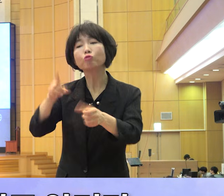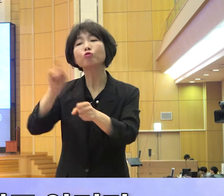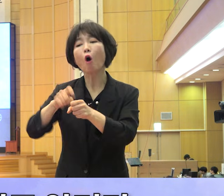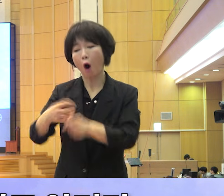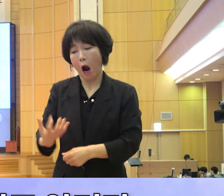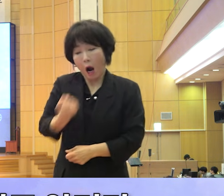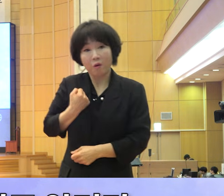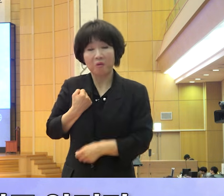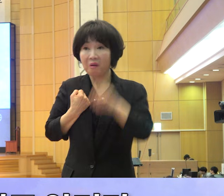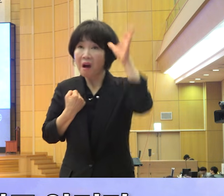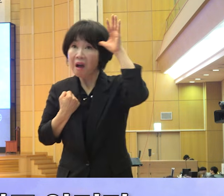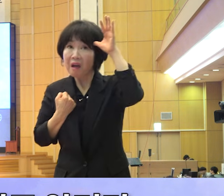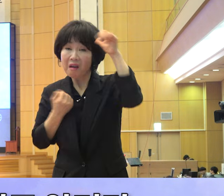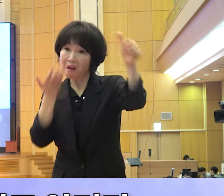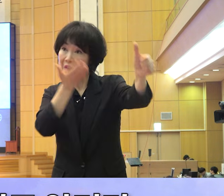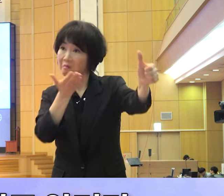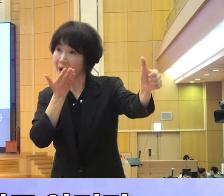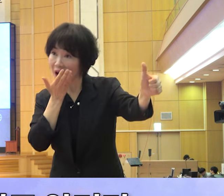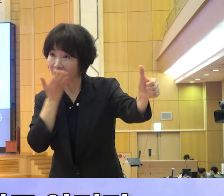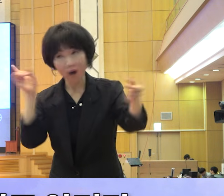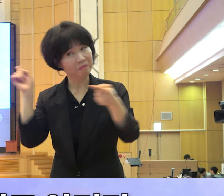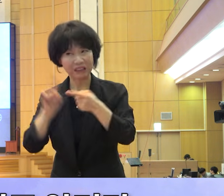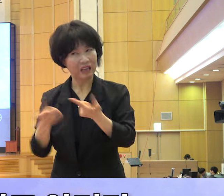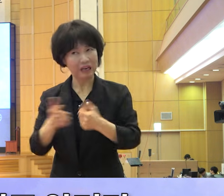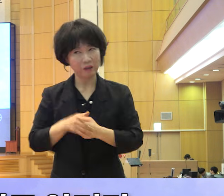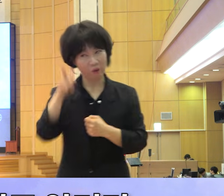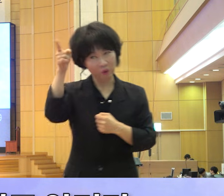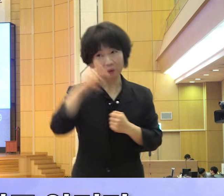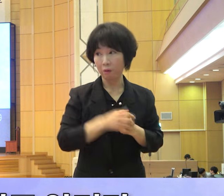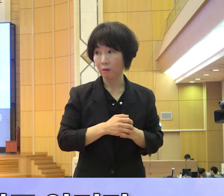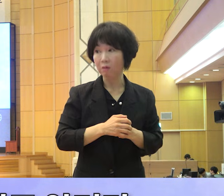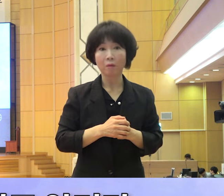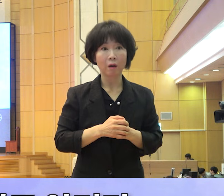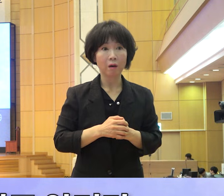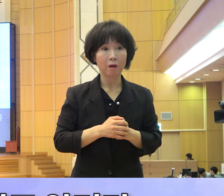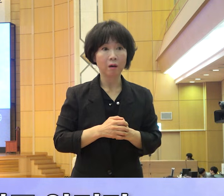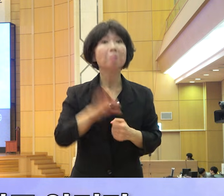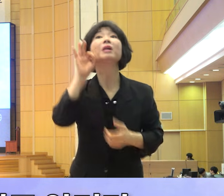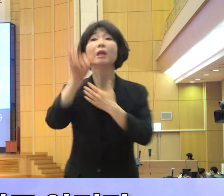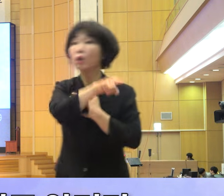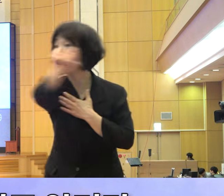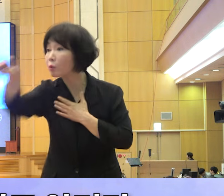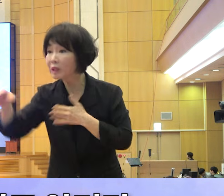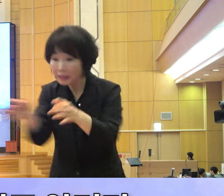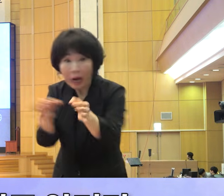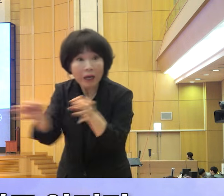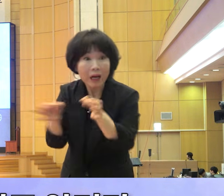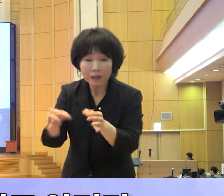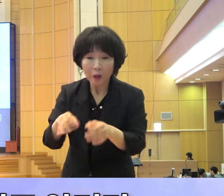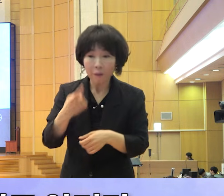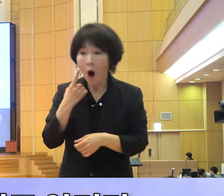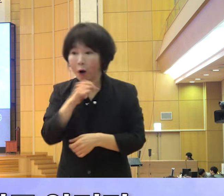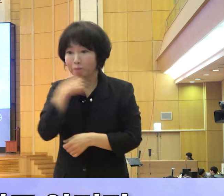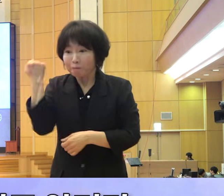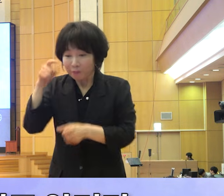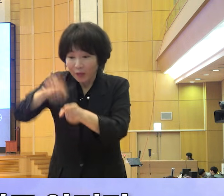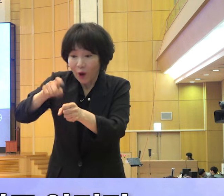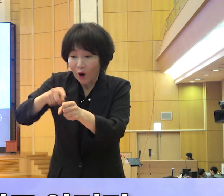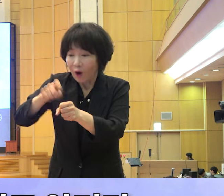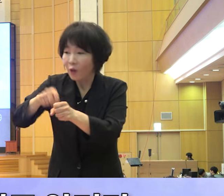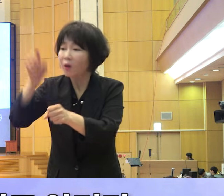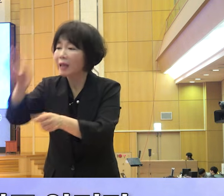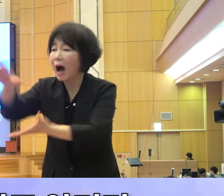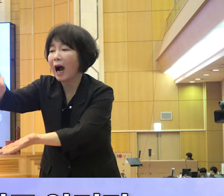떡을 개들에게, 예를 들어서 시장에 가서 떡을 샀어요. 자녀에게